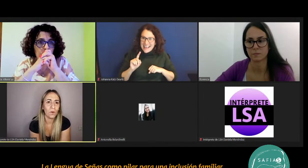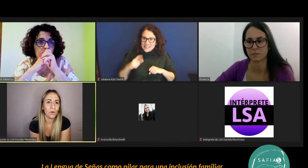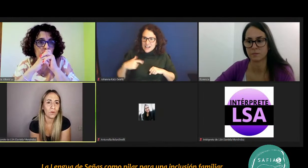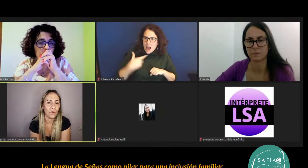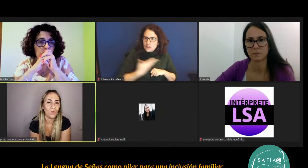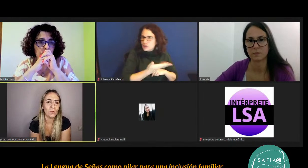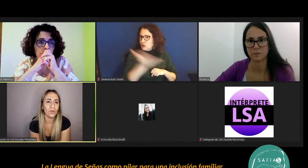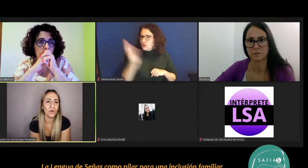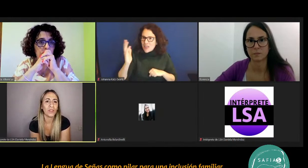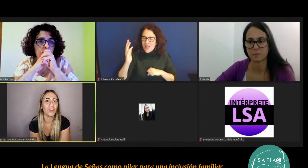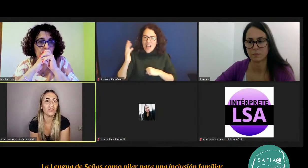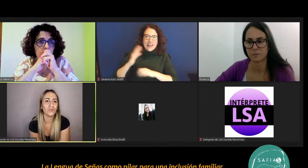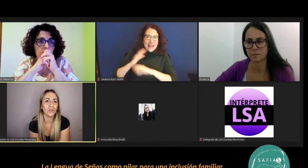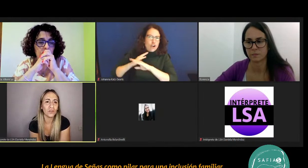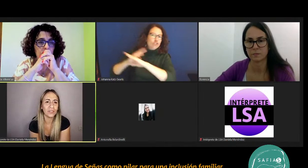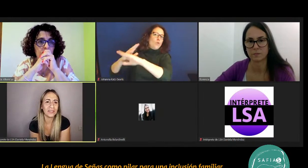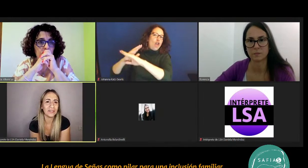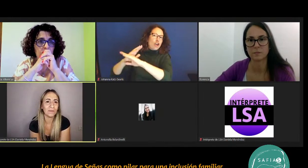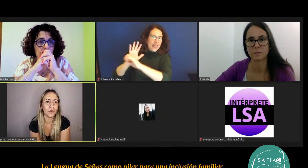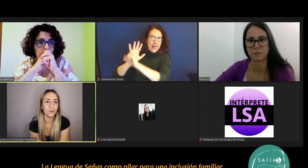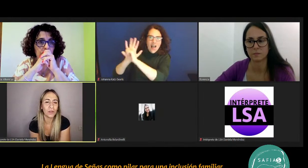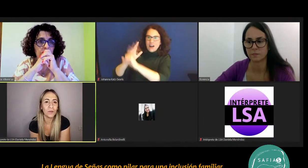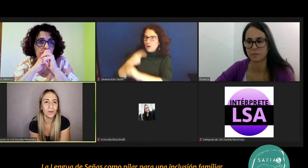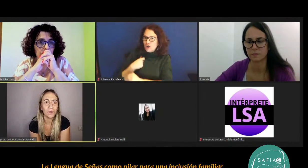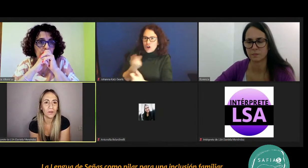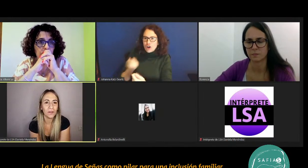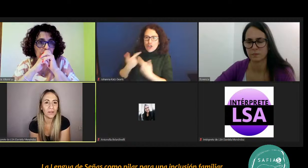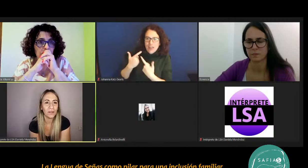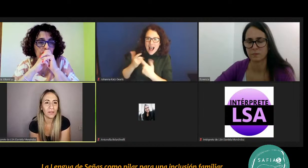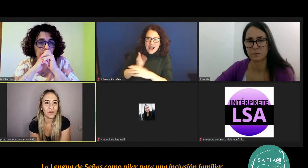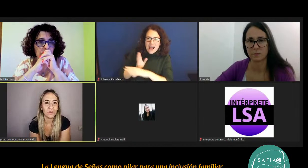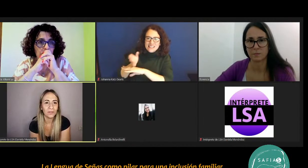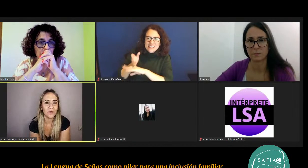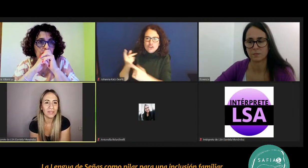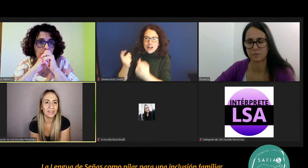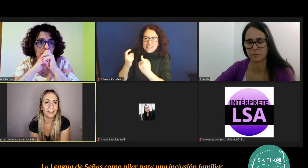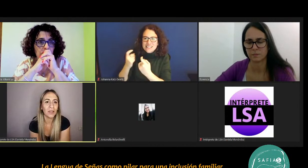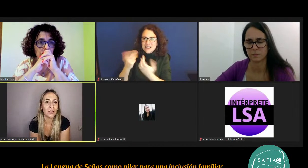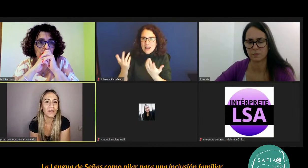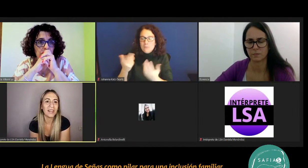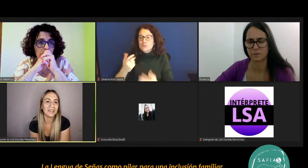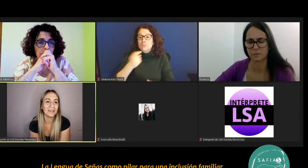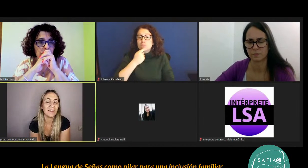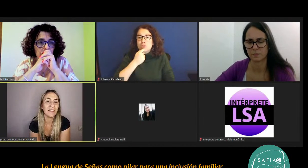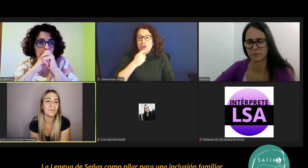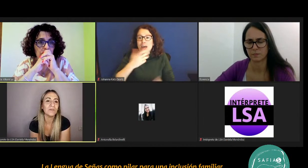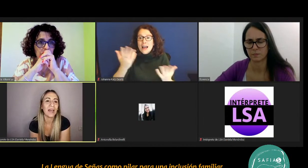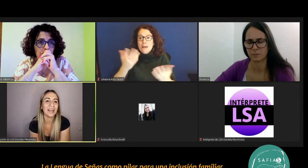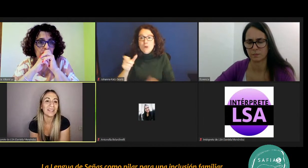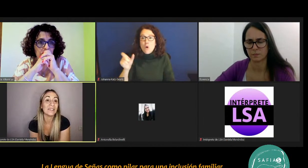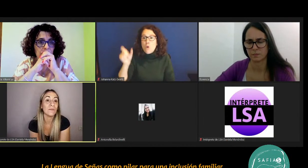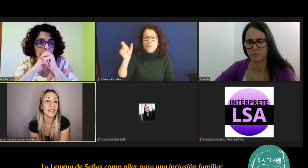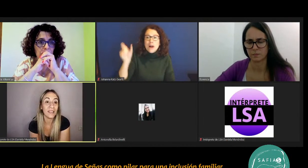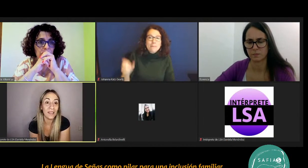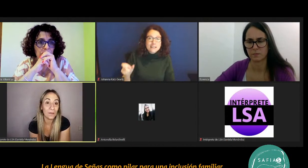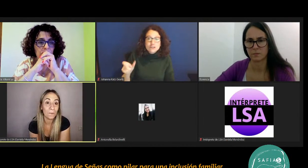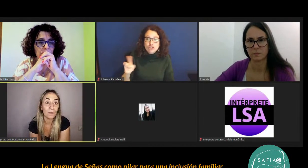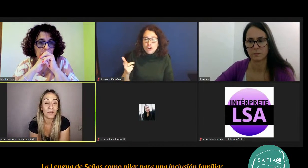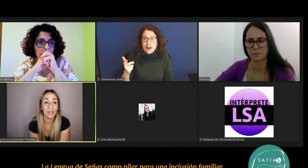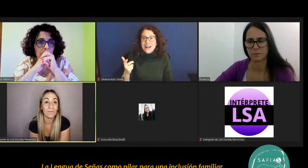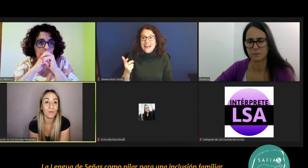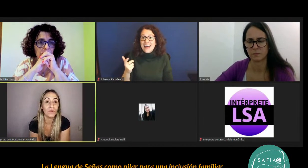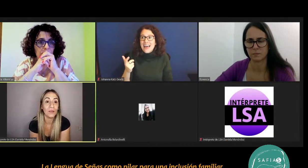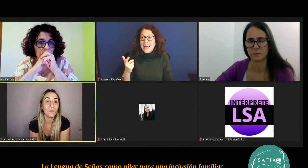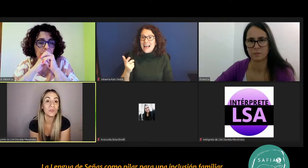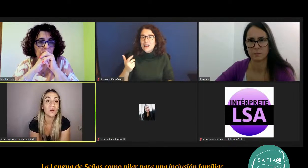Pero no porque nosotros necesitamos que nos curen, no. Nosotros necesitamos que nos den accesibilidad, necesitamos accesibilidad.